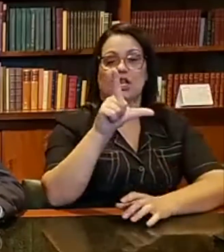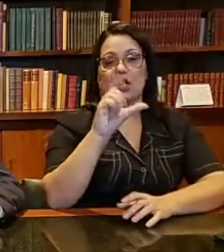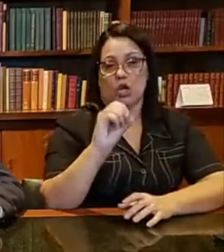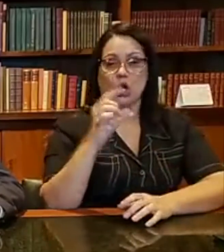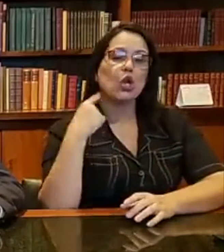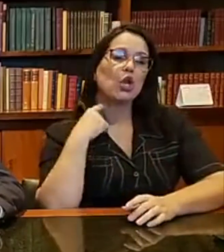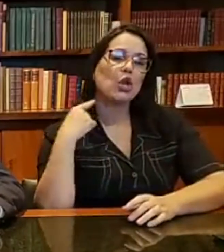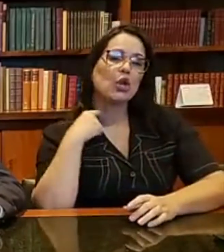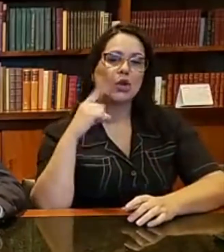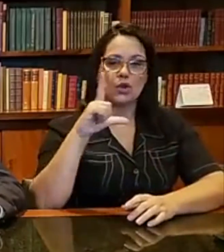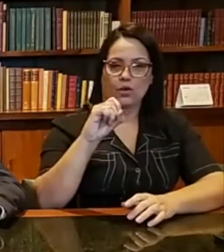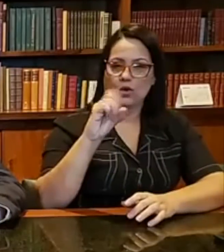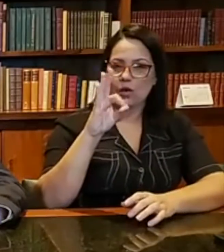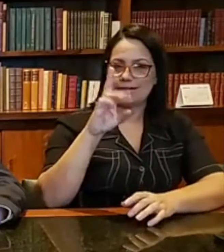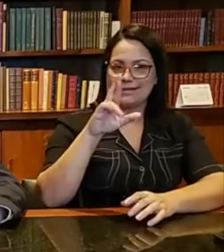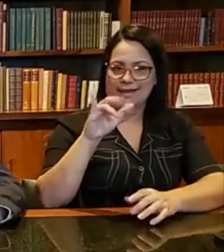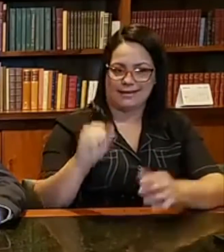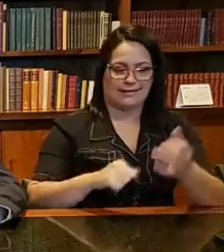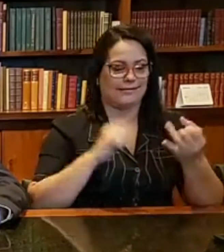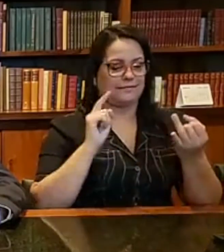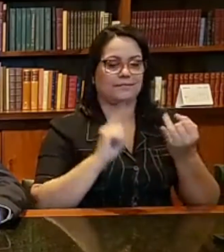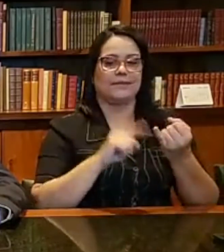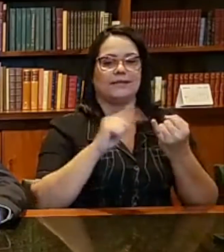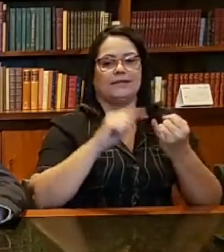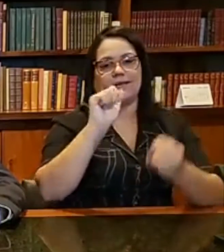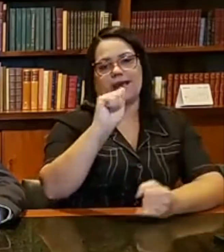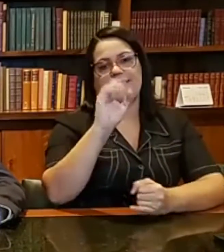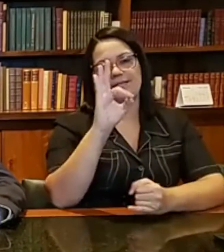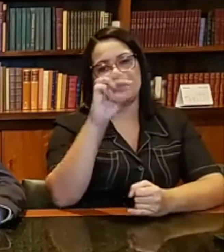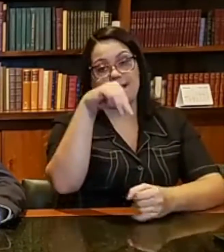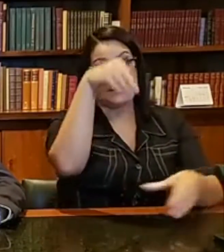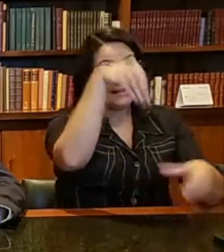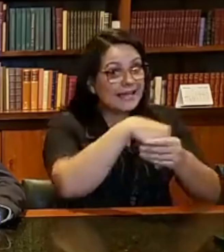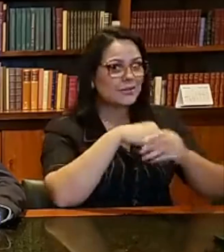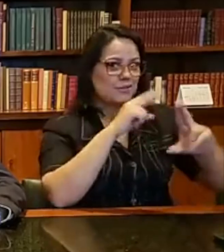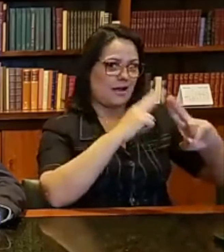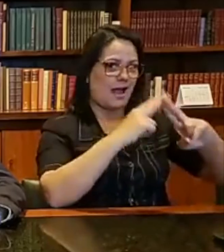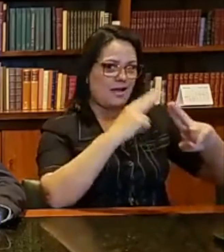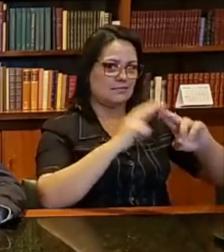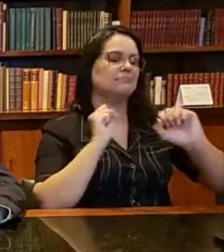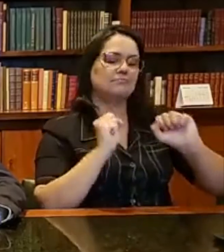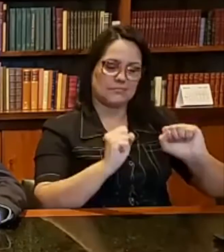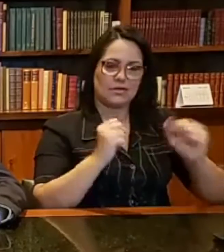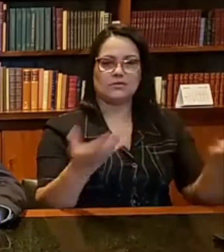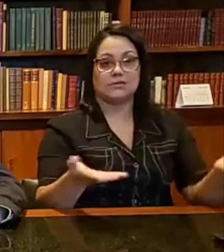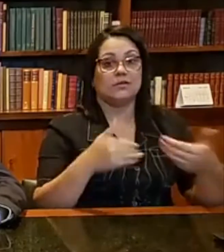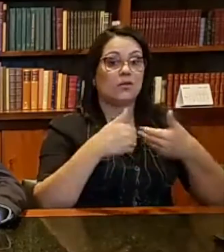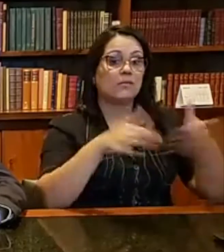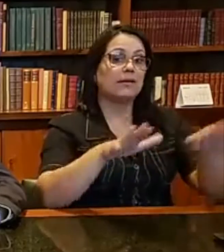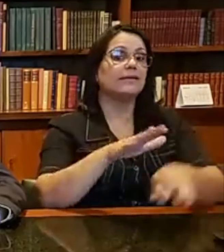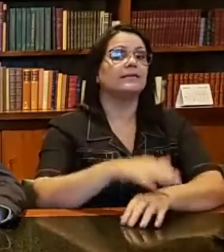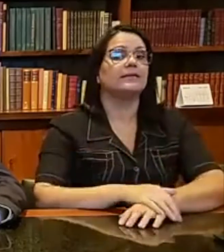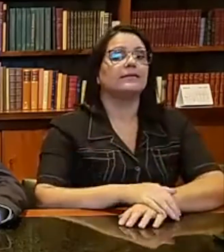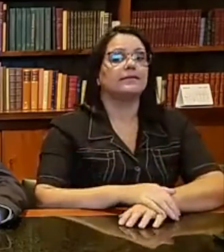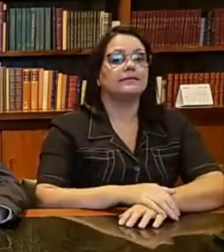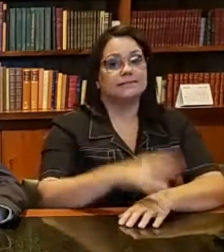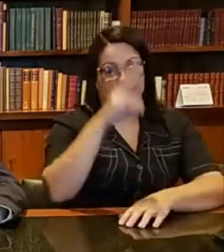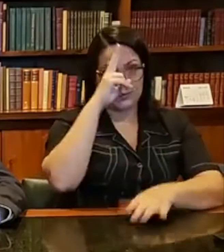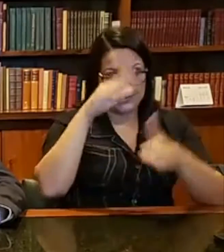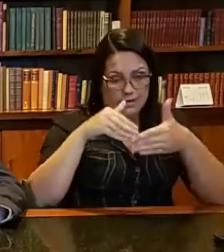lotéricas e nos ATMs dentro das agências. Então, janeiro e fevereiro, no dia 27, segunda-feira, e aí